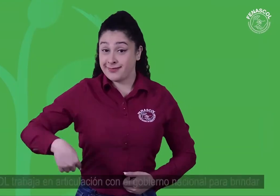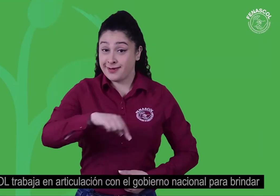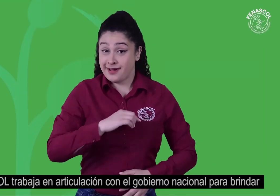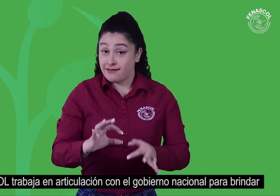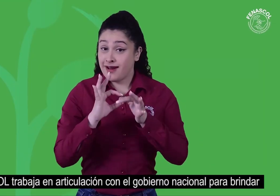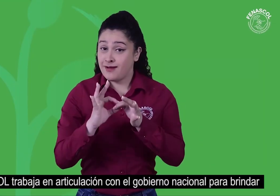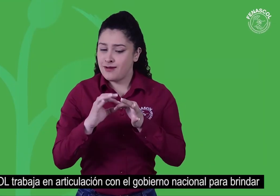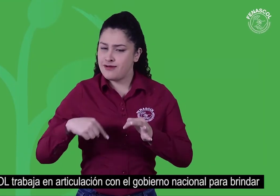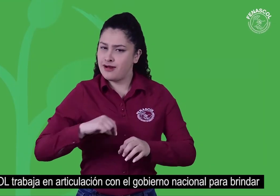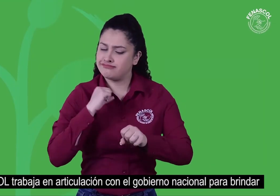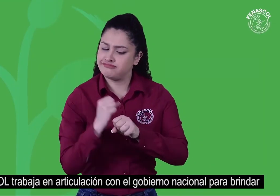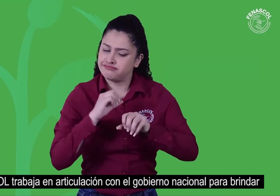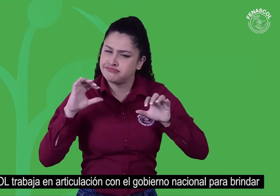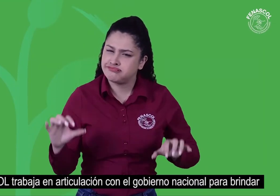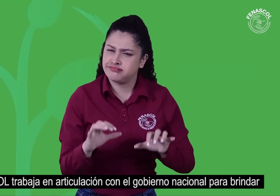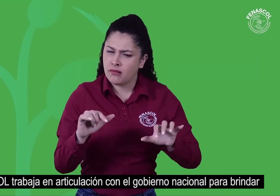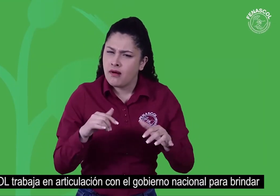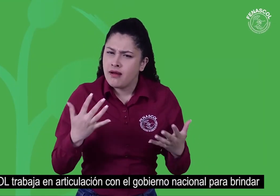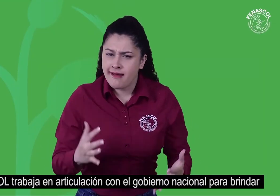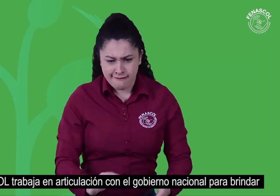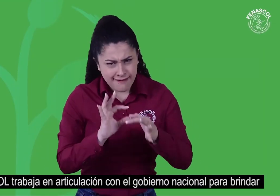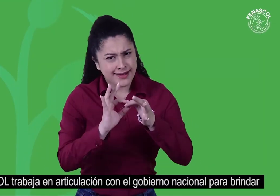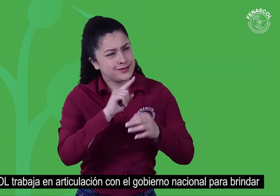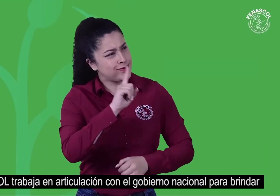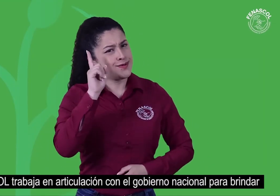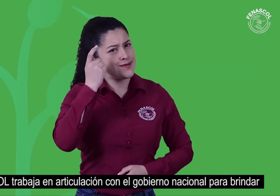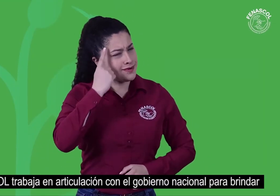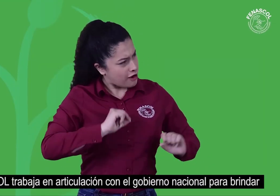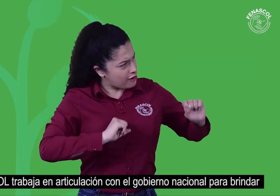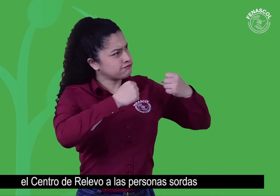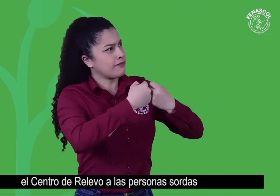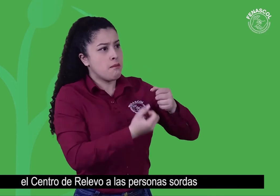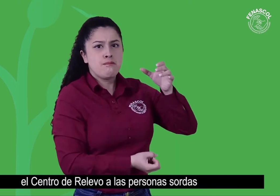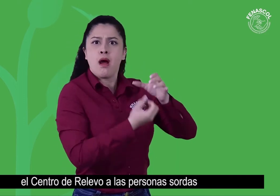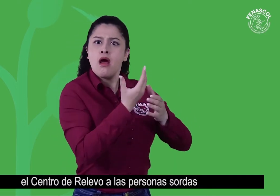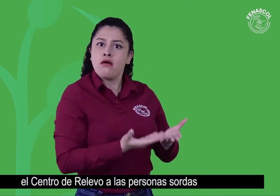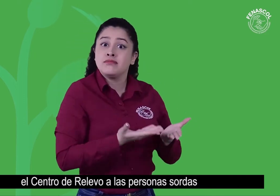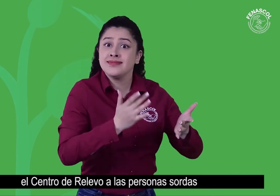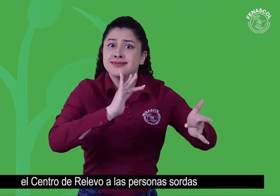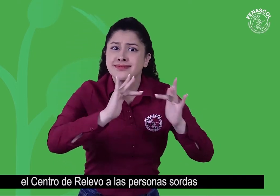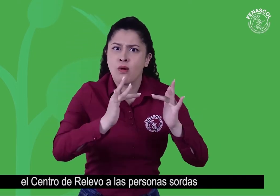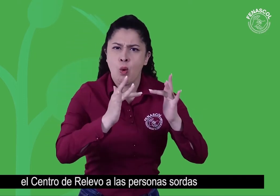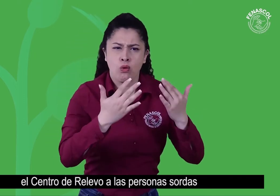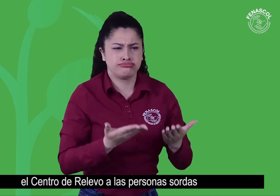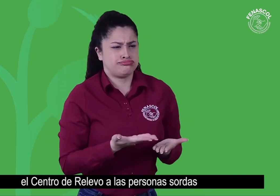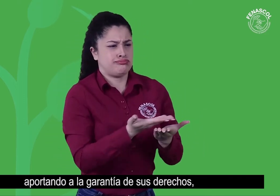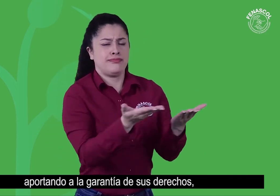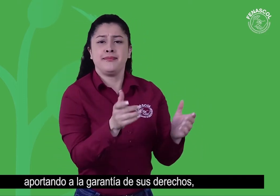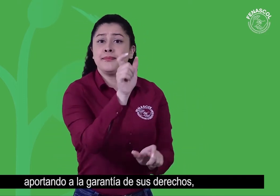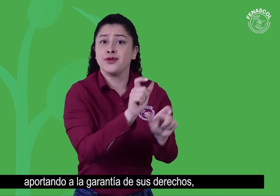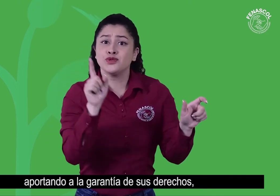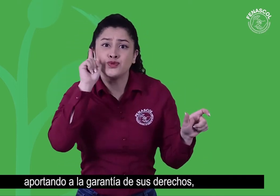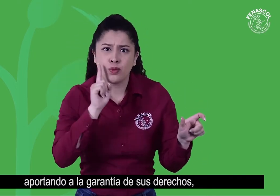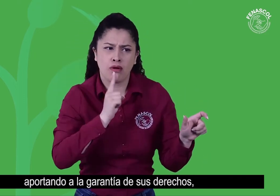FENASCOL trabaja en articulación con el Gobierno Nacional para brindar el Centro de Relevo a las personas sordas,